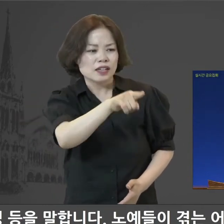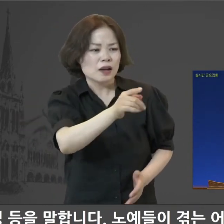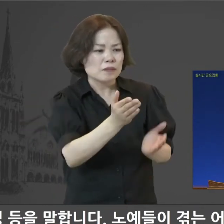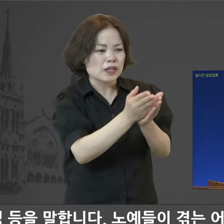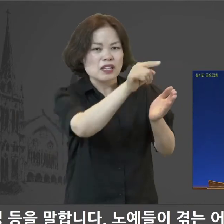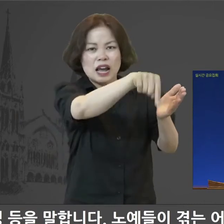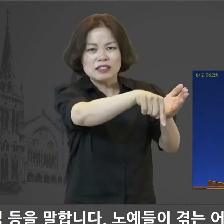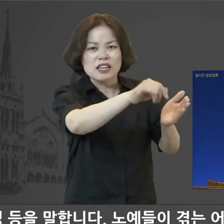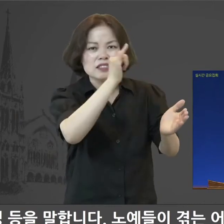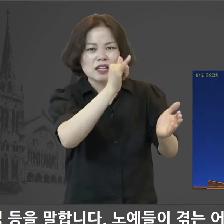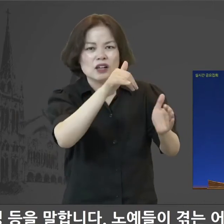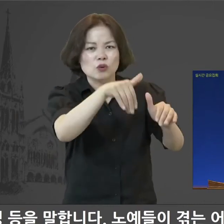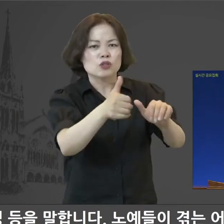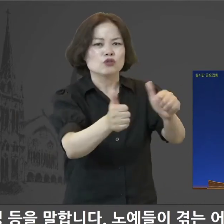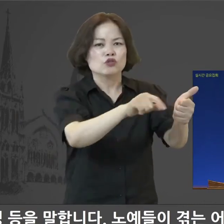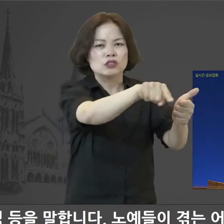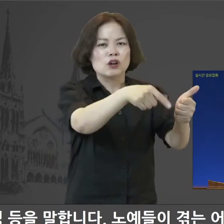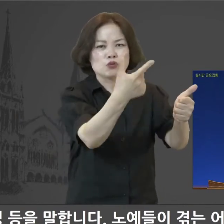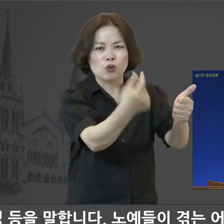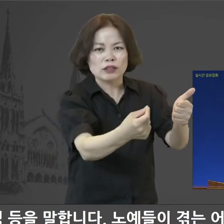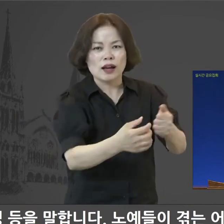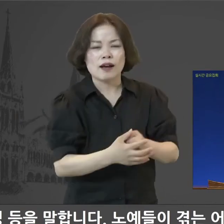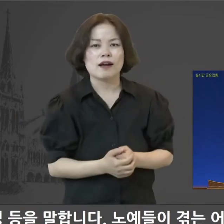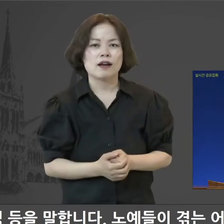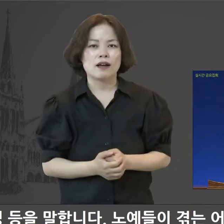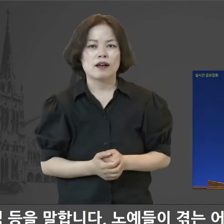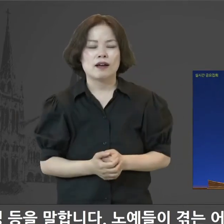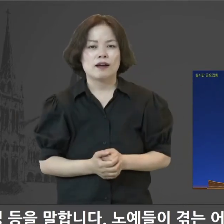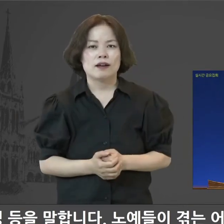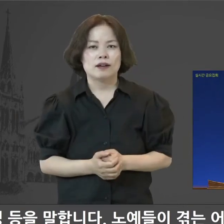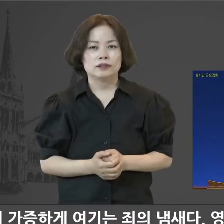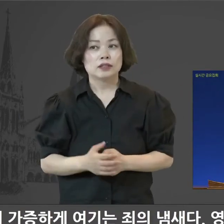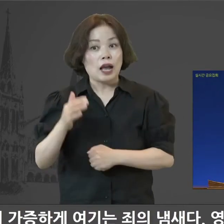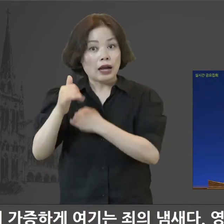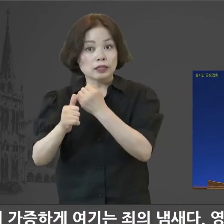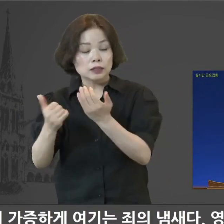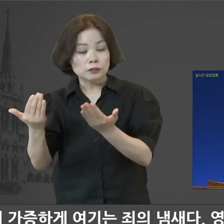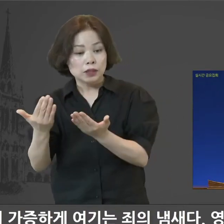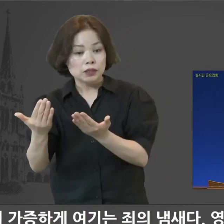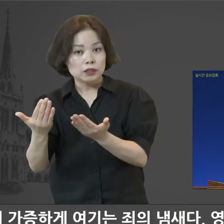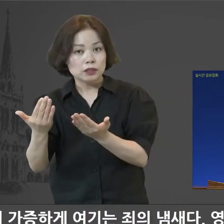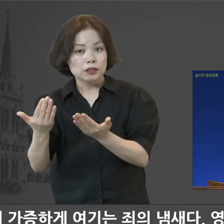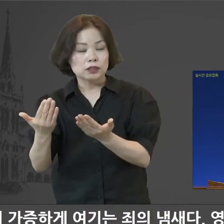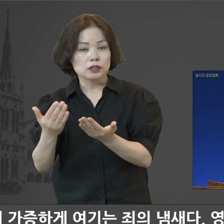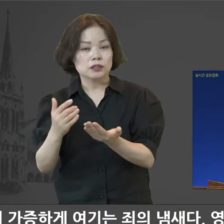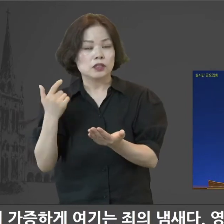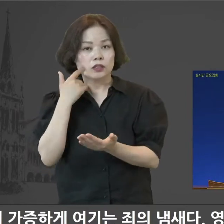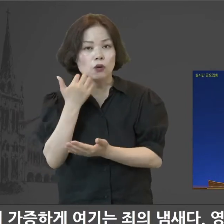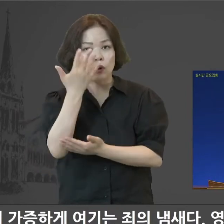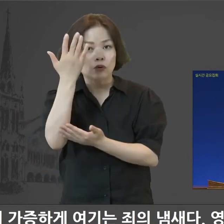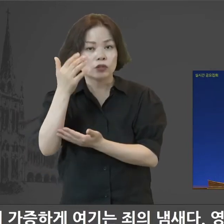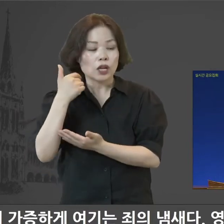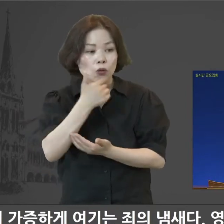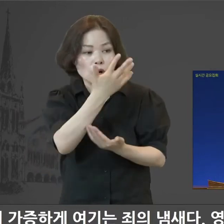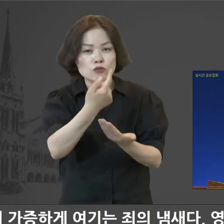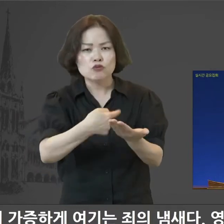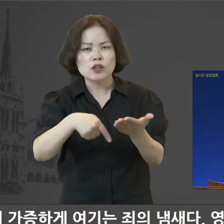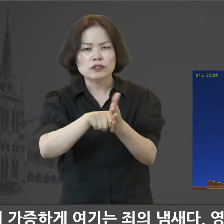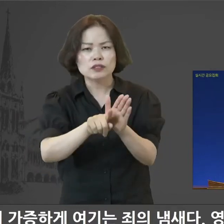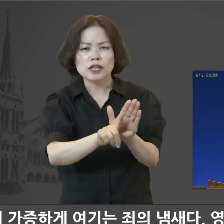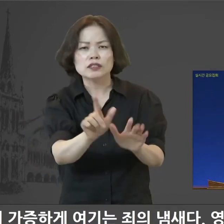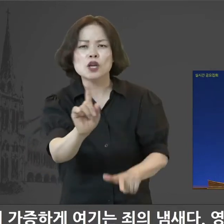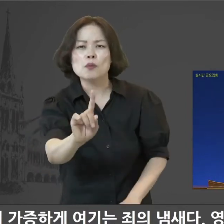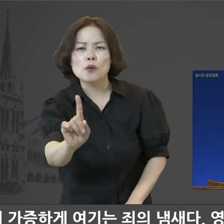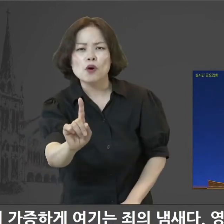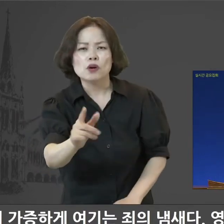있다. 이렇게, 그러면 어떻게 하는 것이 하나님의 이름을 영화롭게 하는 크리스찬다운 행동이냐? 그것을